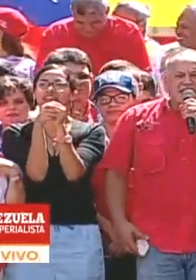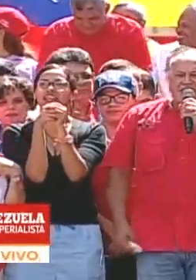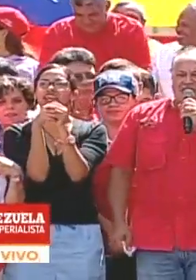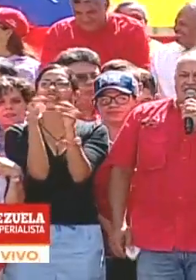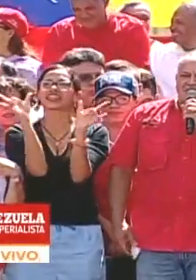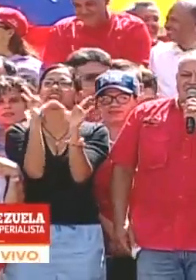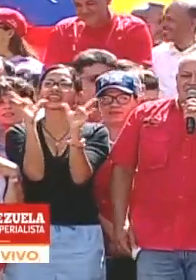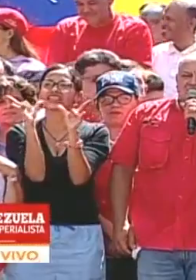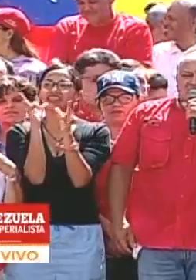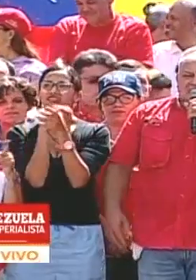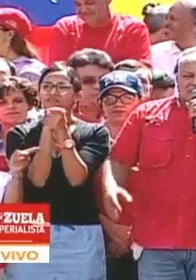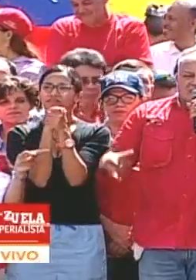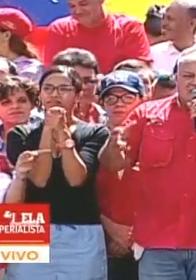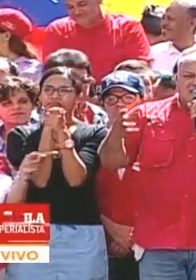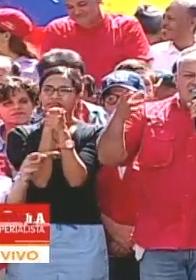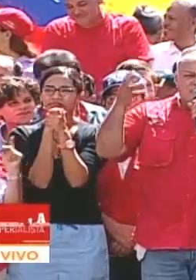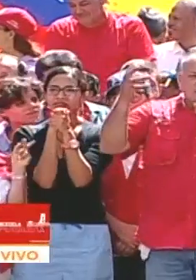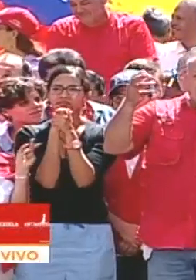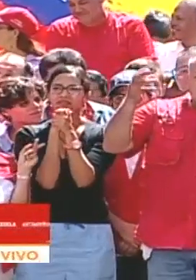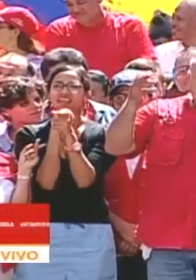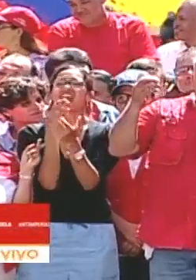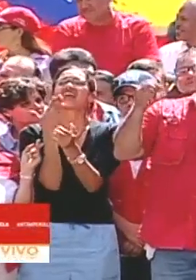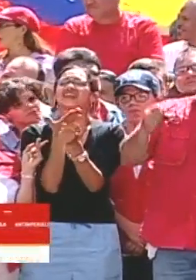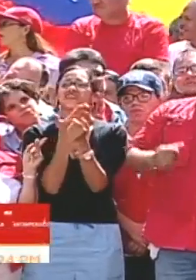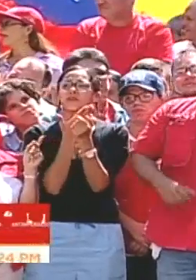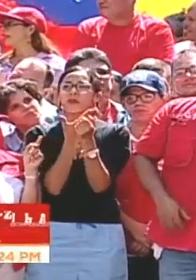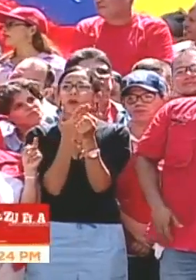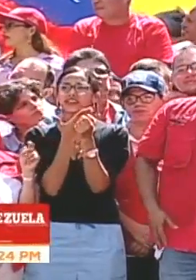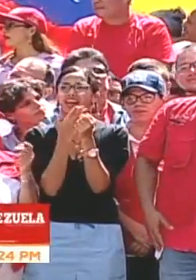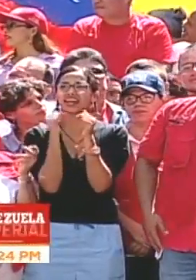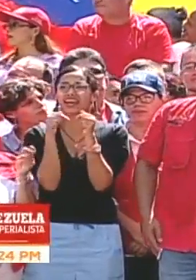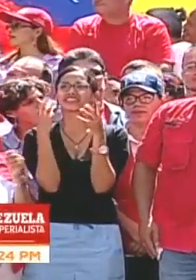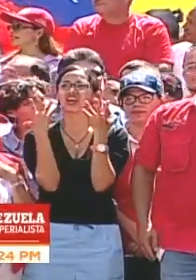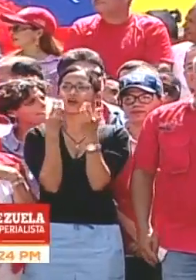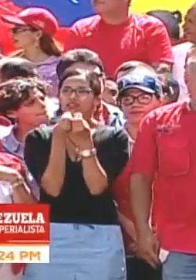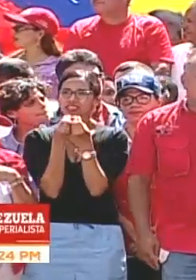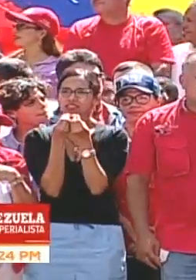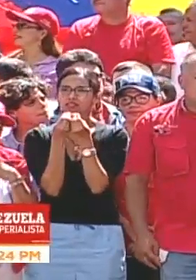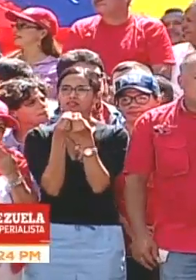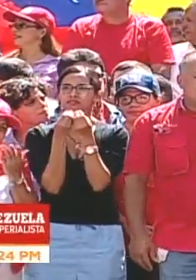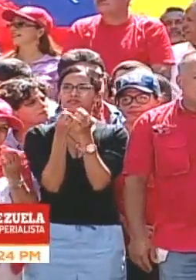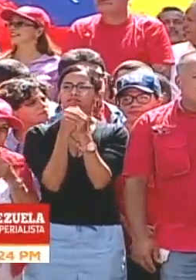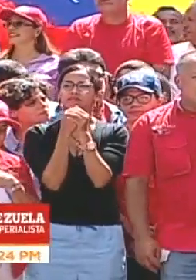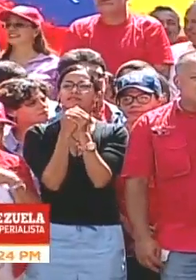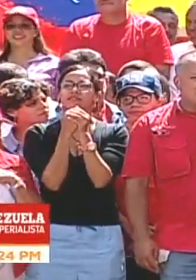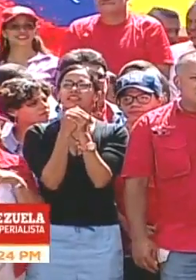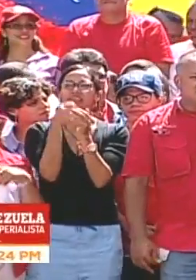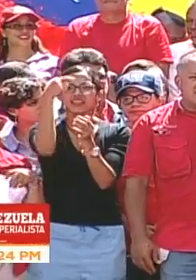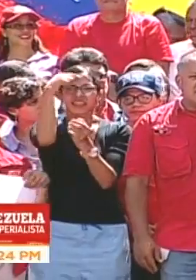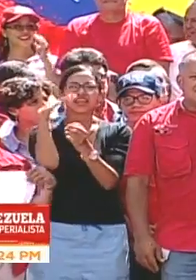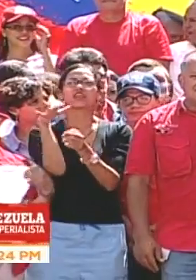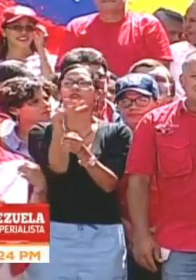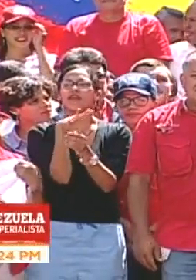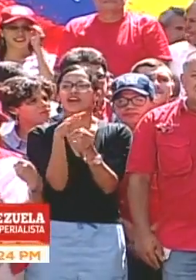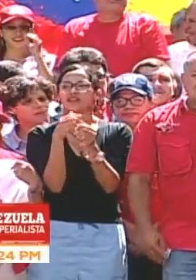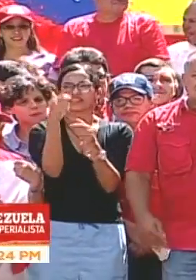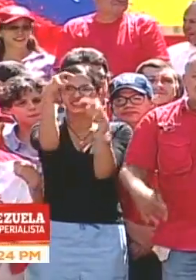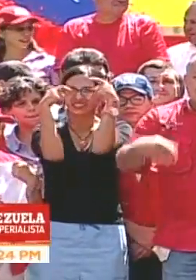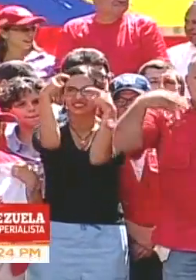queridos camaradas, es importante esta concentración, que el pueblo chavista